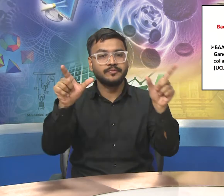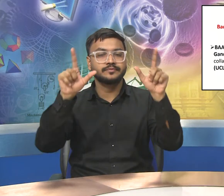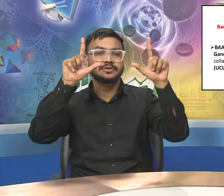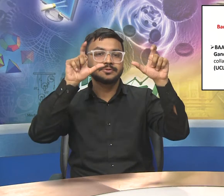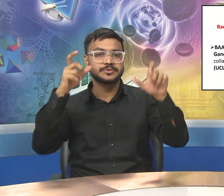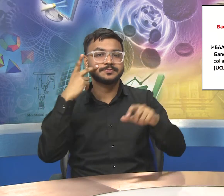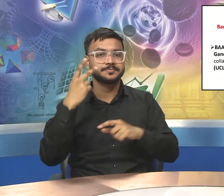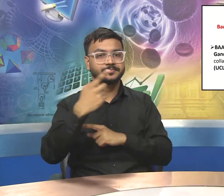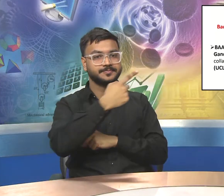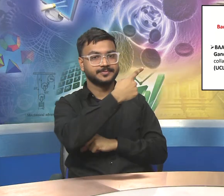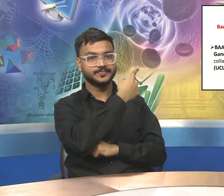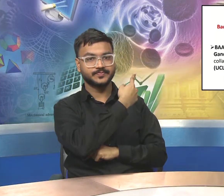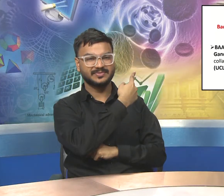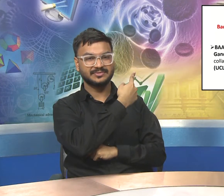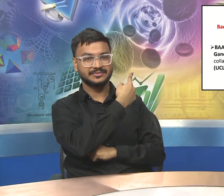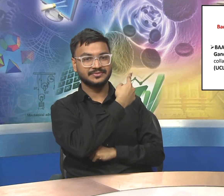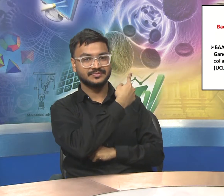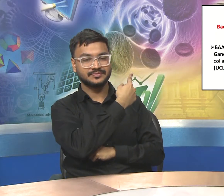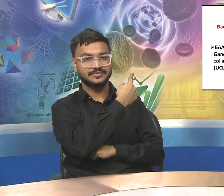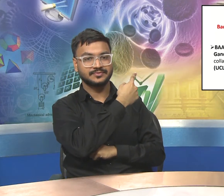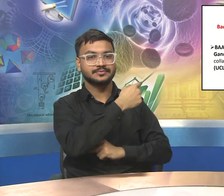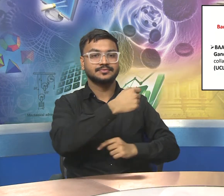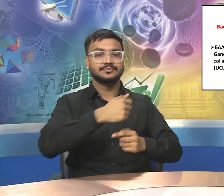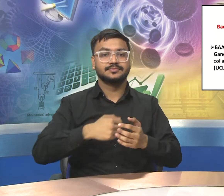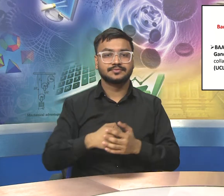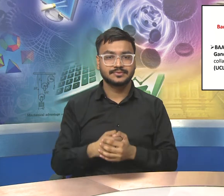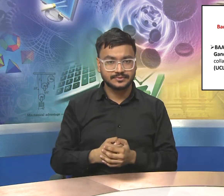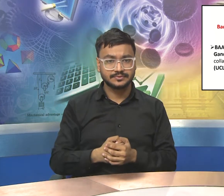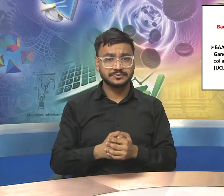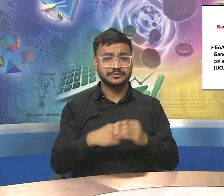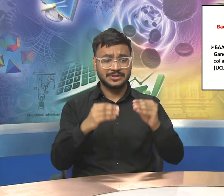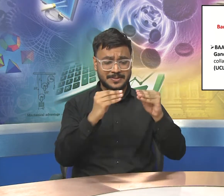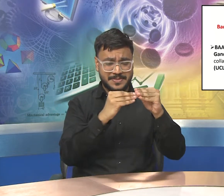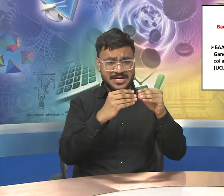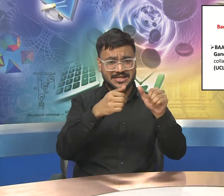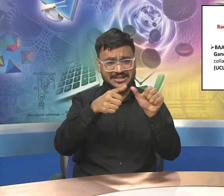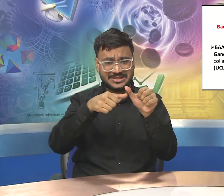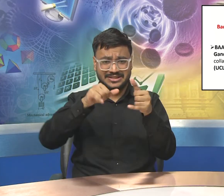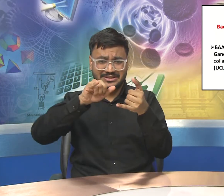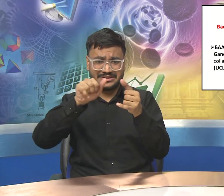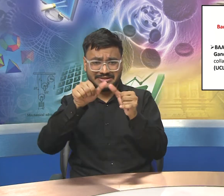BAASLS, which is Bachelor of Arts in Applied Sign Language Studies.